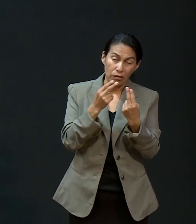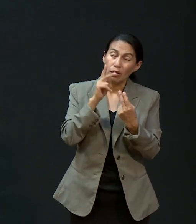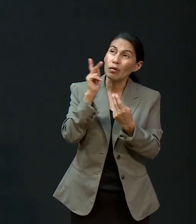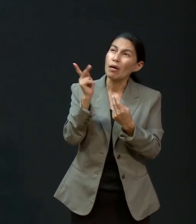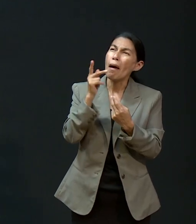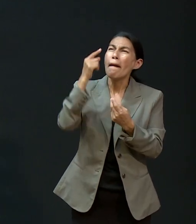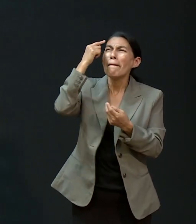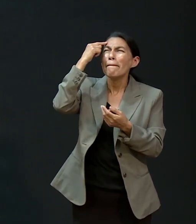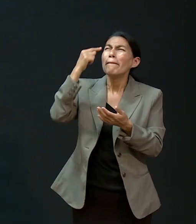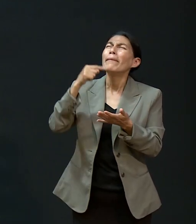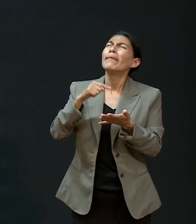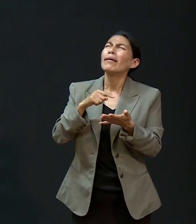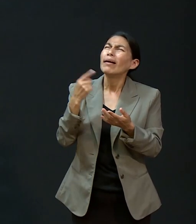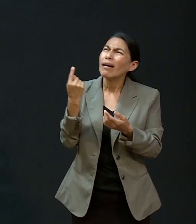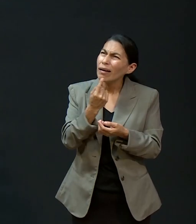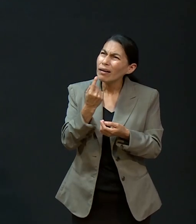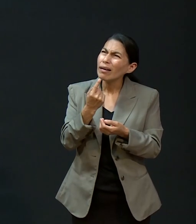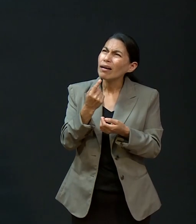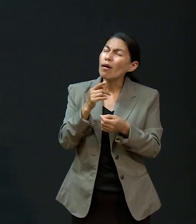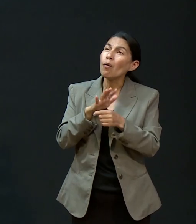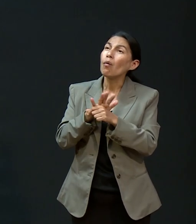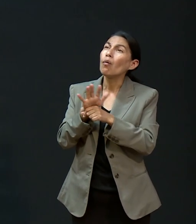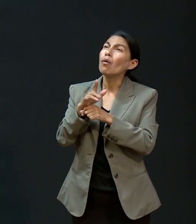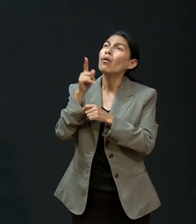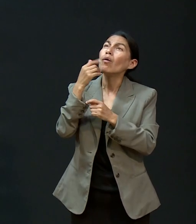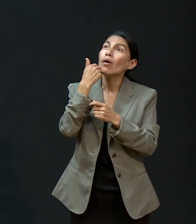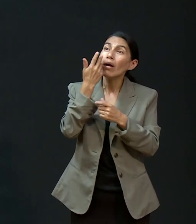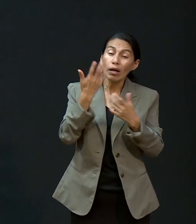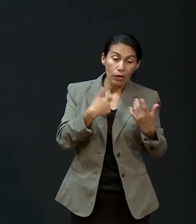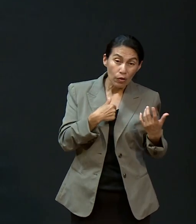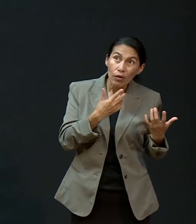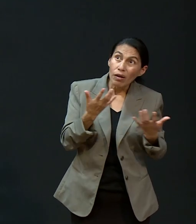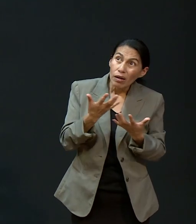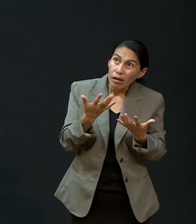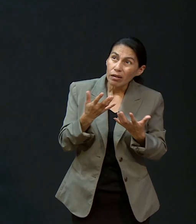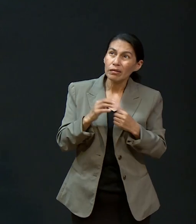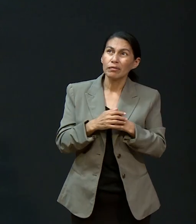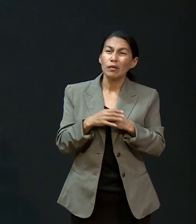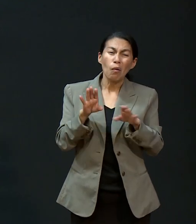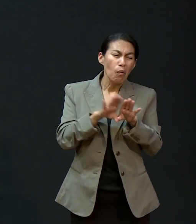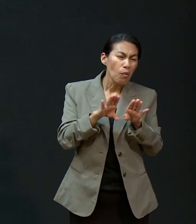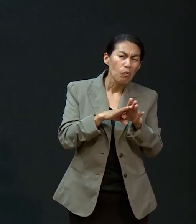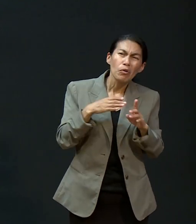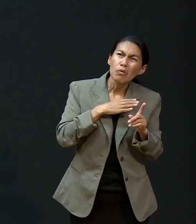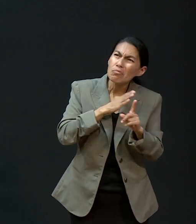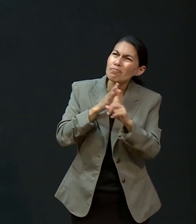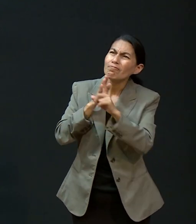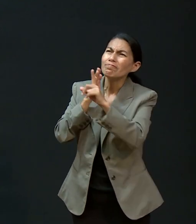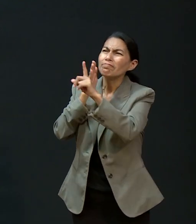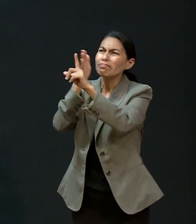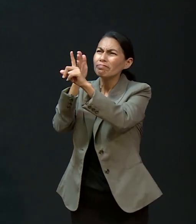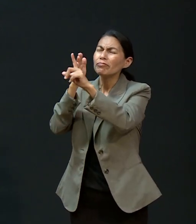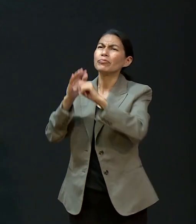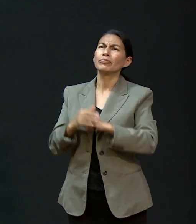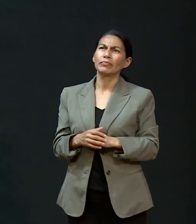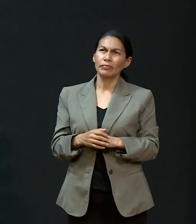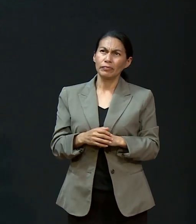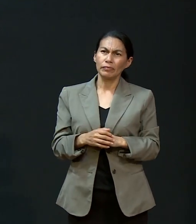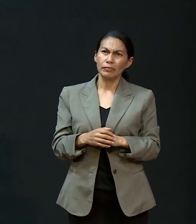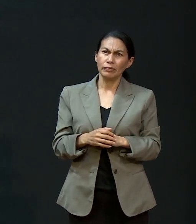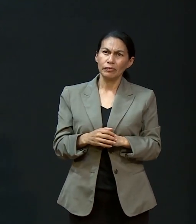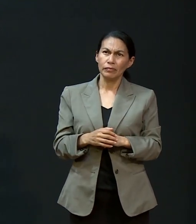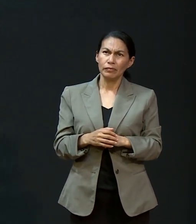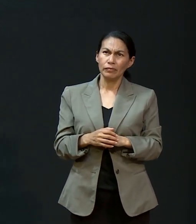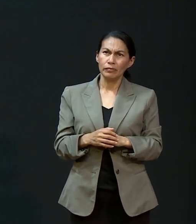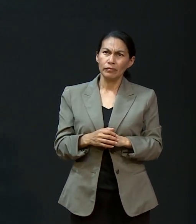está pasando esto en mi vida? ¿Cuál es el propósito? ¿De qué manera necesito yo enfocarme en lo que